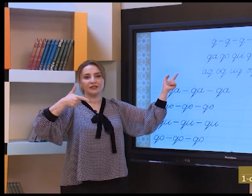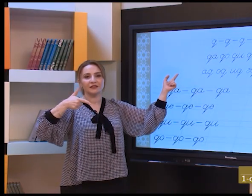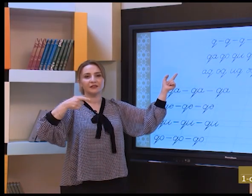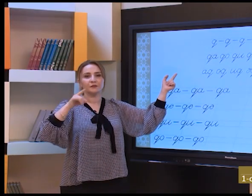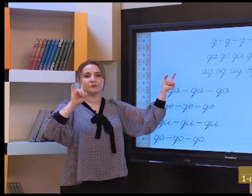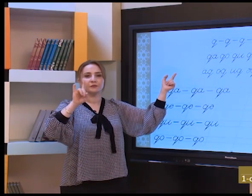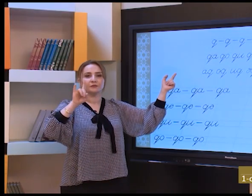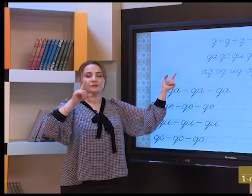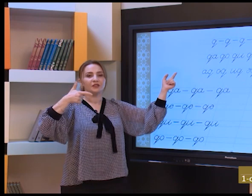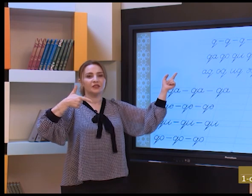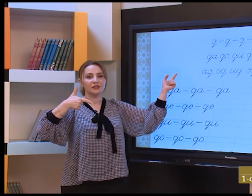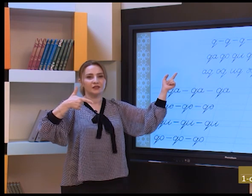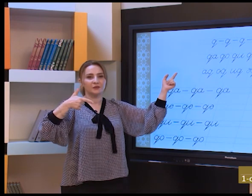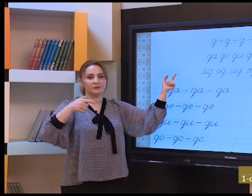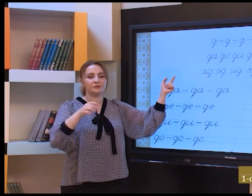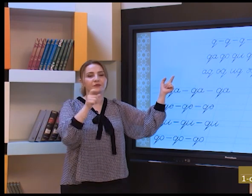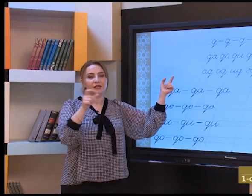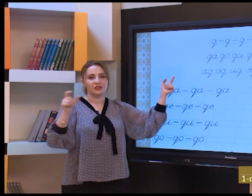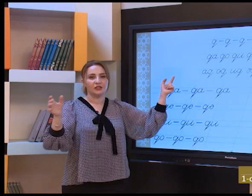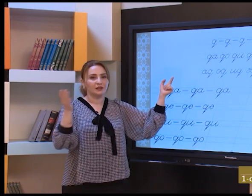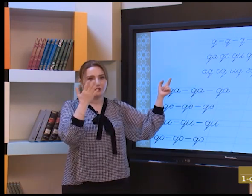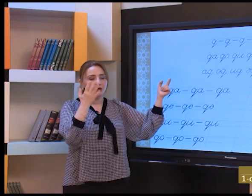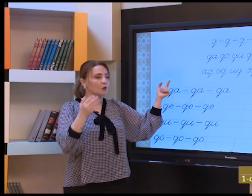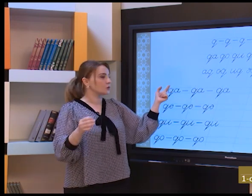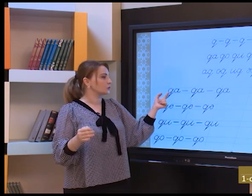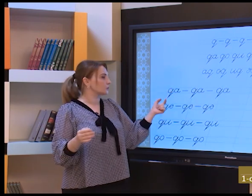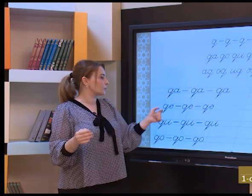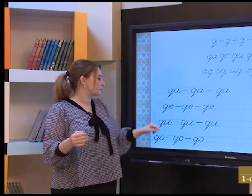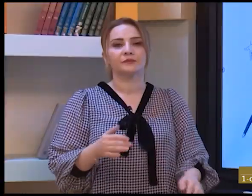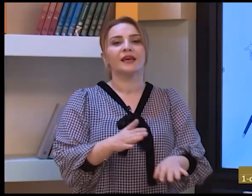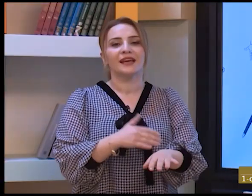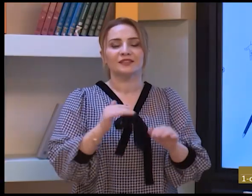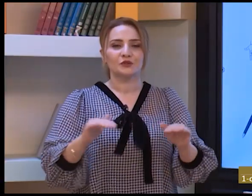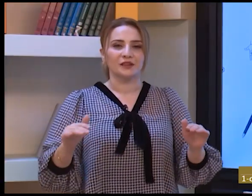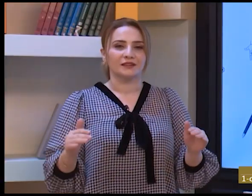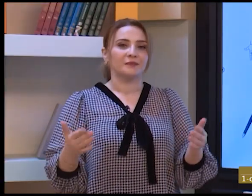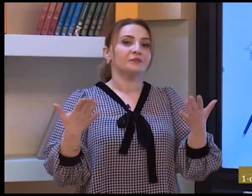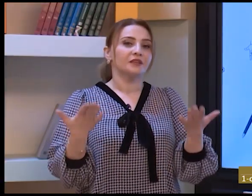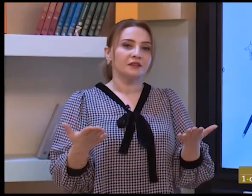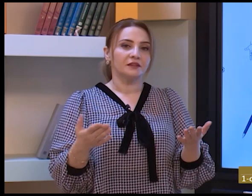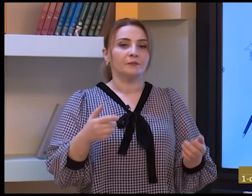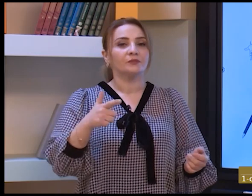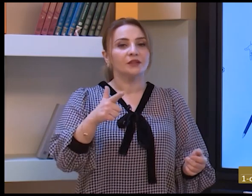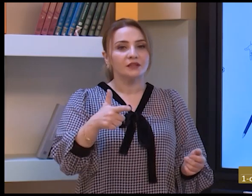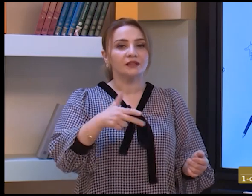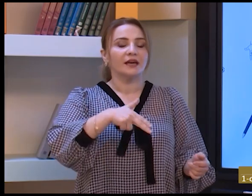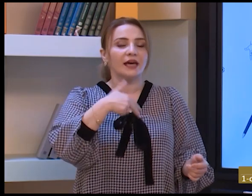ik, ıq hecalarını oxuduq. Əziz uşaqlar, indi Q